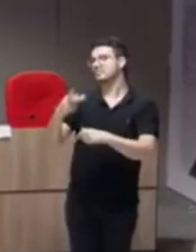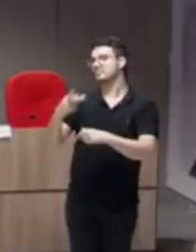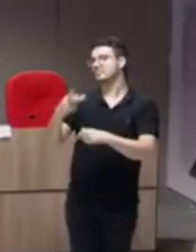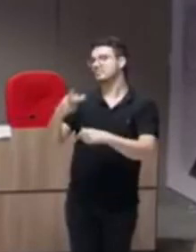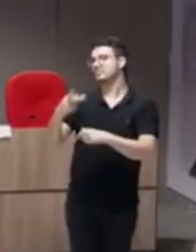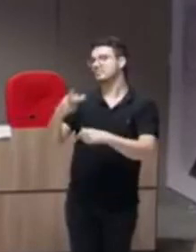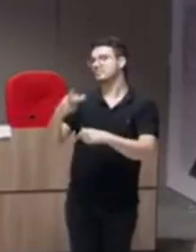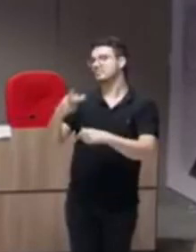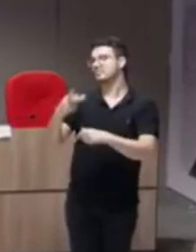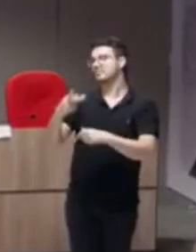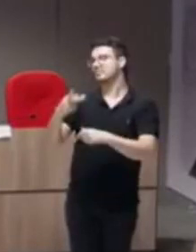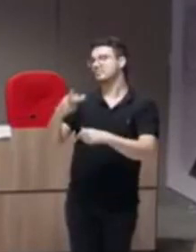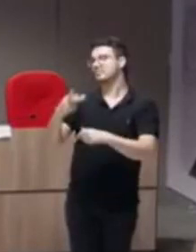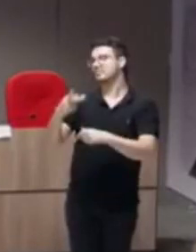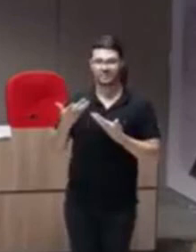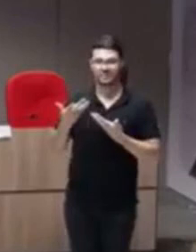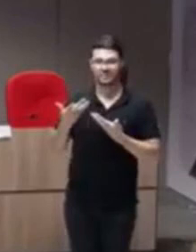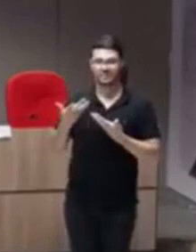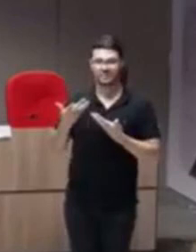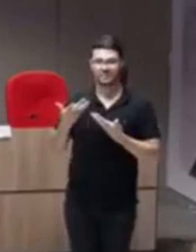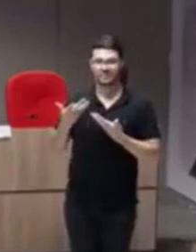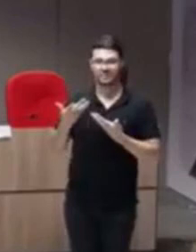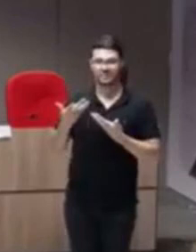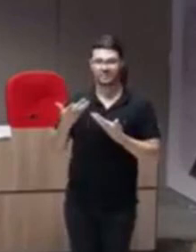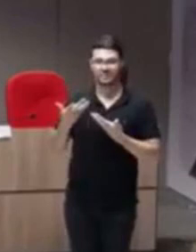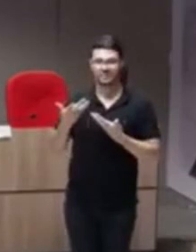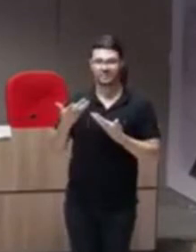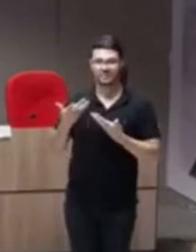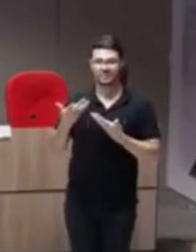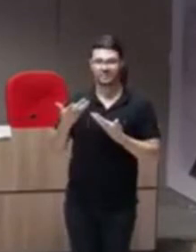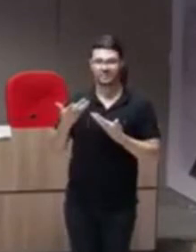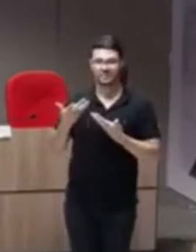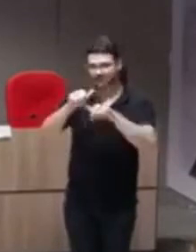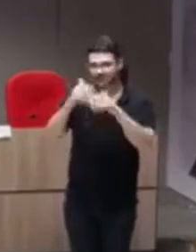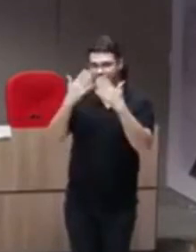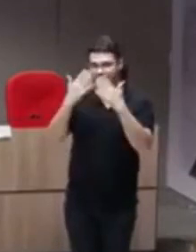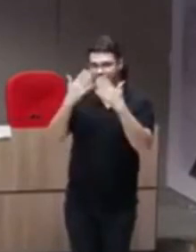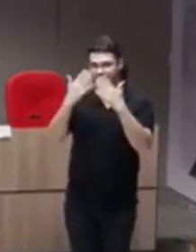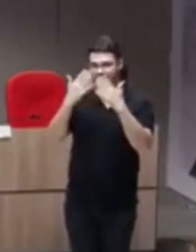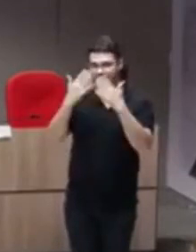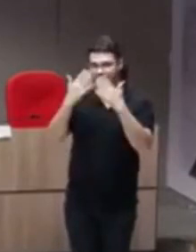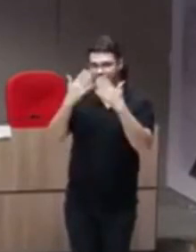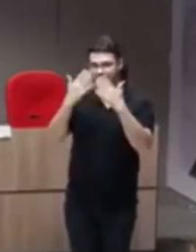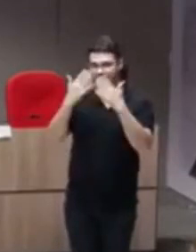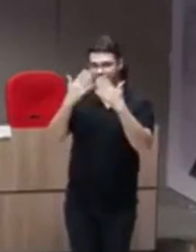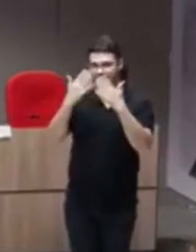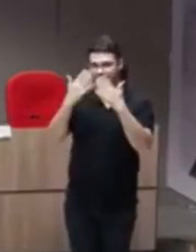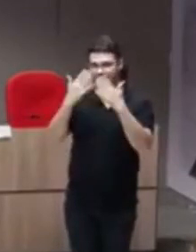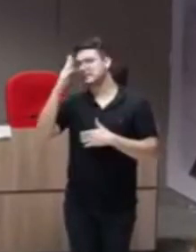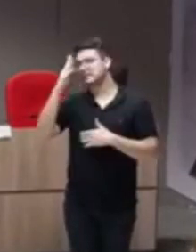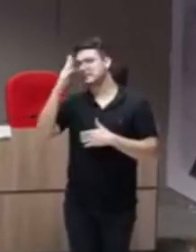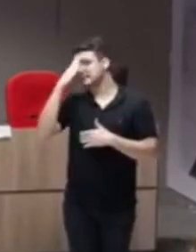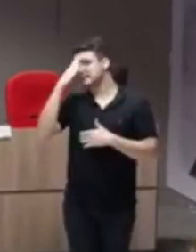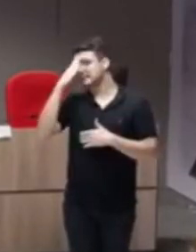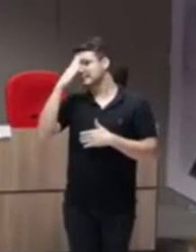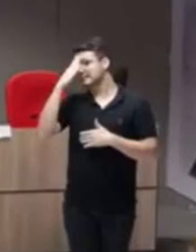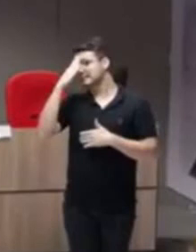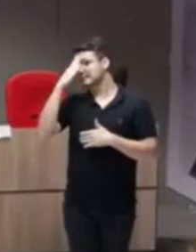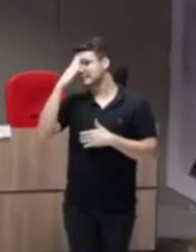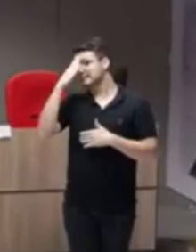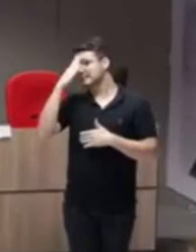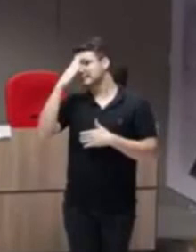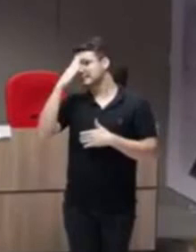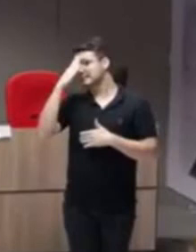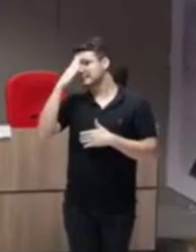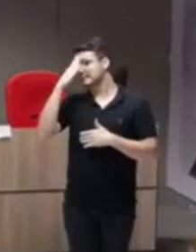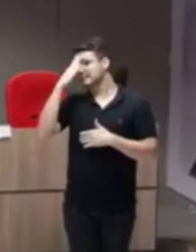Cumprimos a lei da reforma psiquiátrica. E assim, quem sabe, né, nós deixamos de ser doentes de